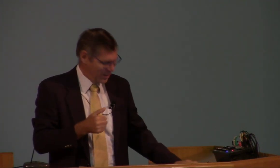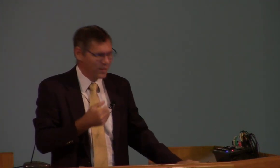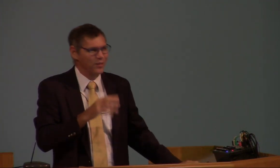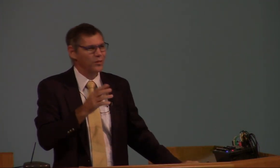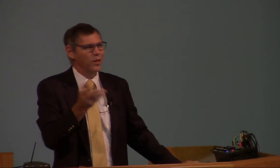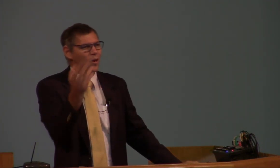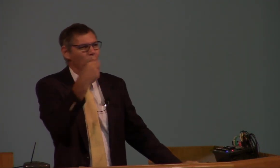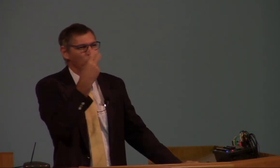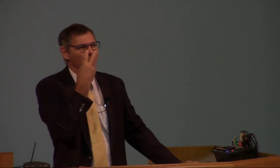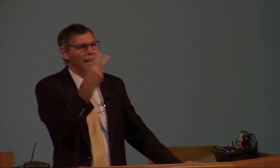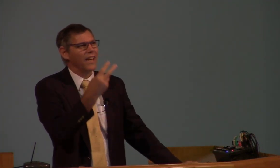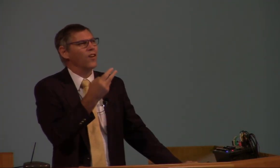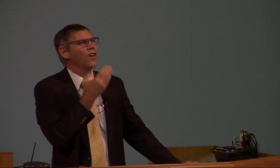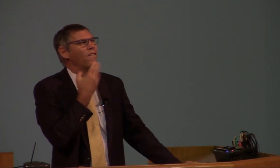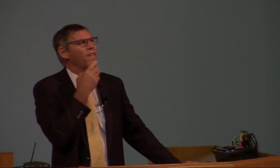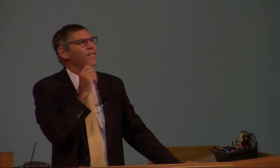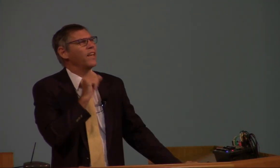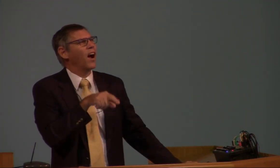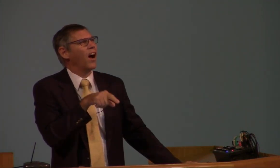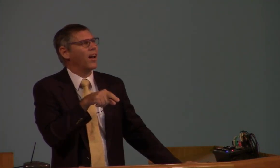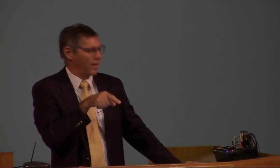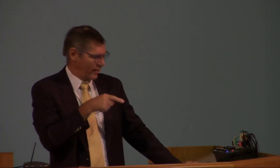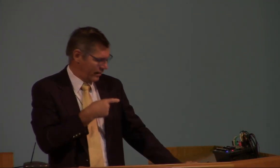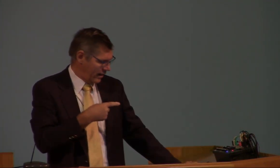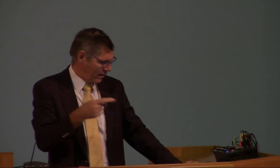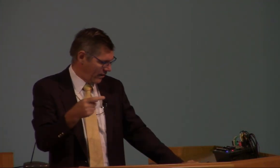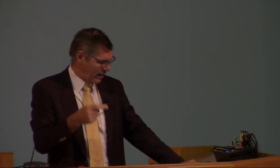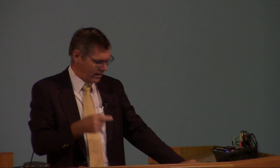So kom ons kyk gou wie verjaar hierdie week.